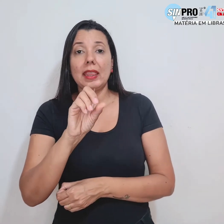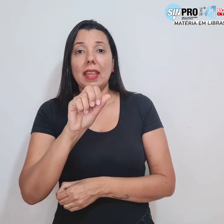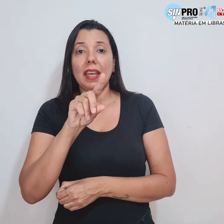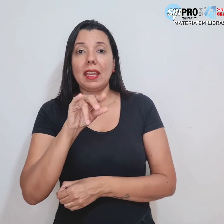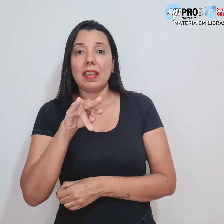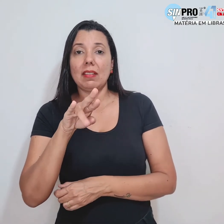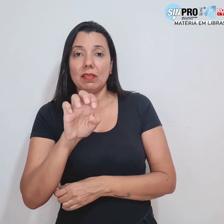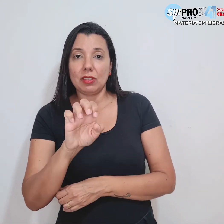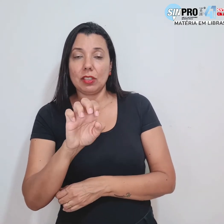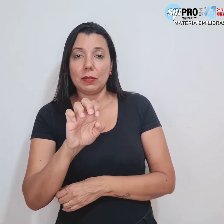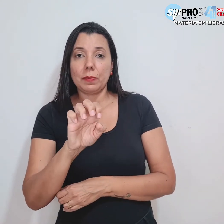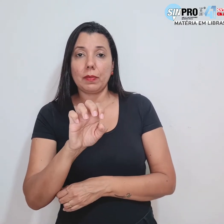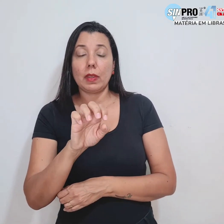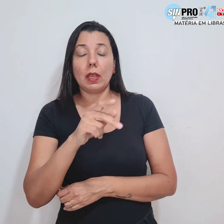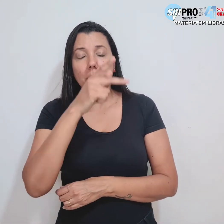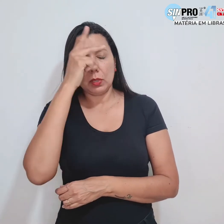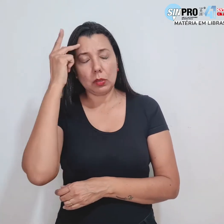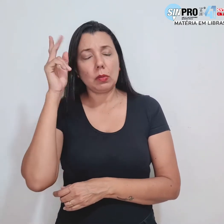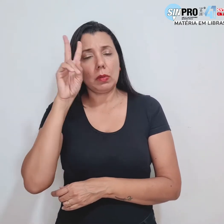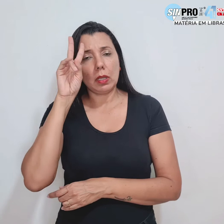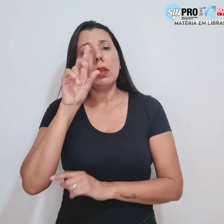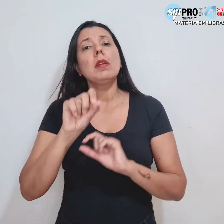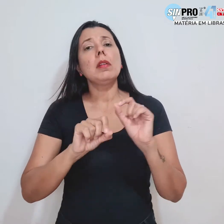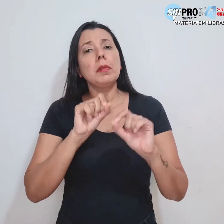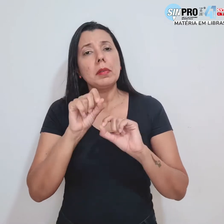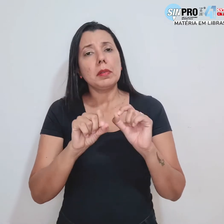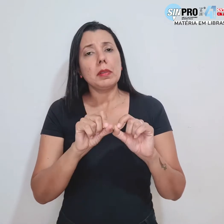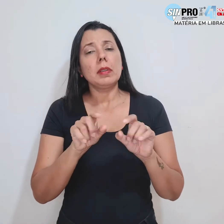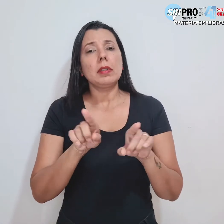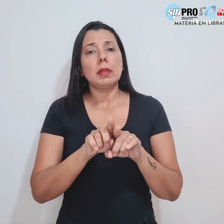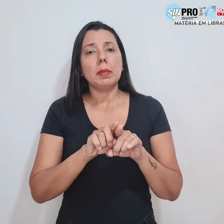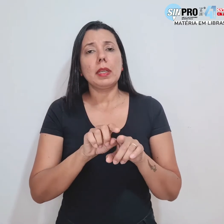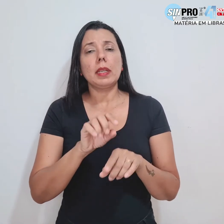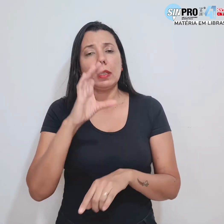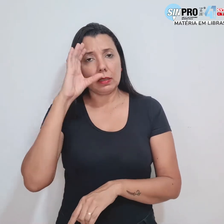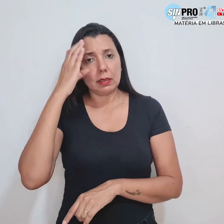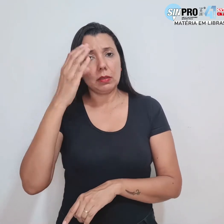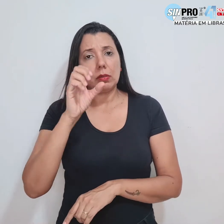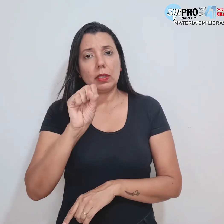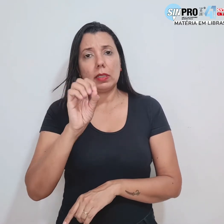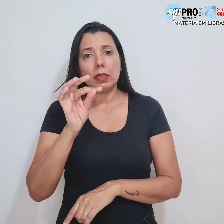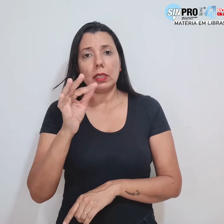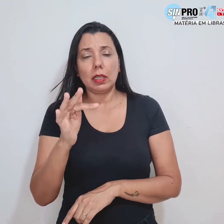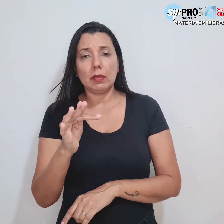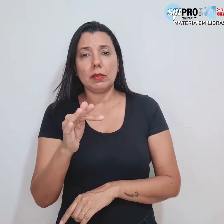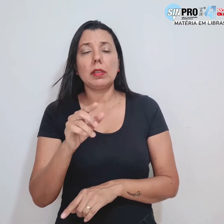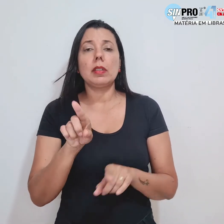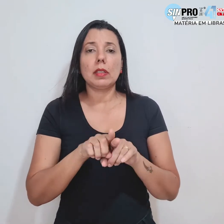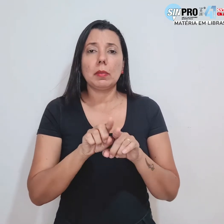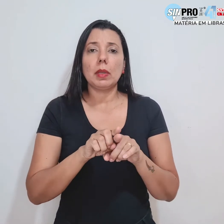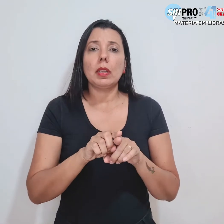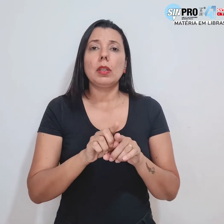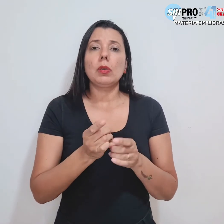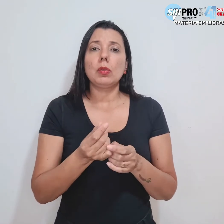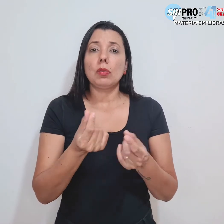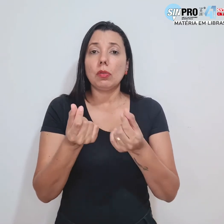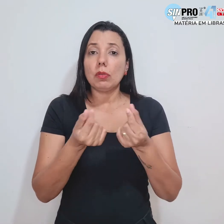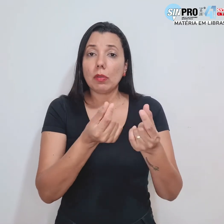Souza Bacelar. O petroleiro alerta ainda que a decisão do STF pode interferir no repasse dos royalties do